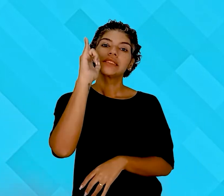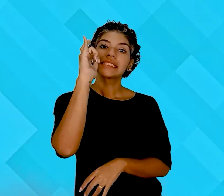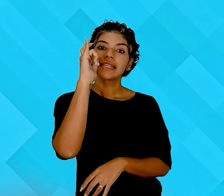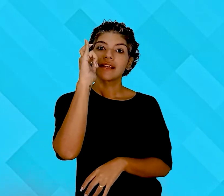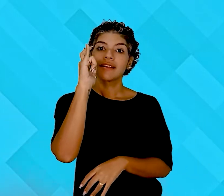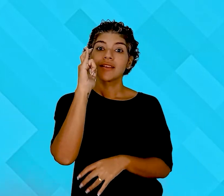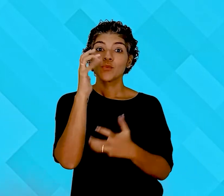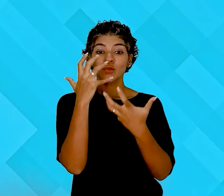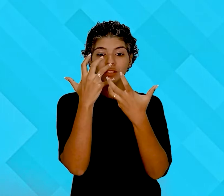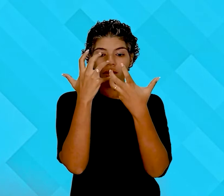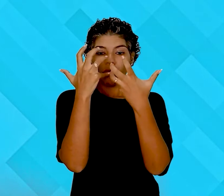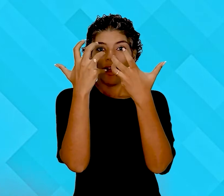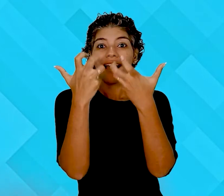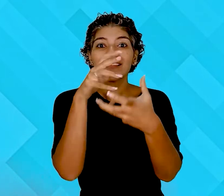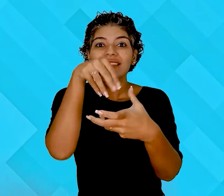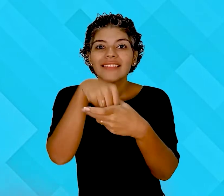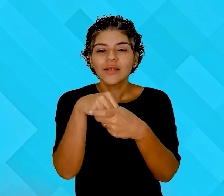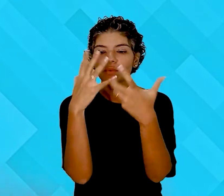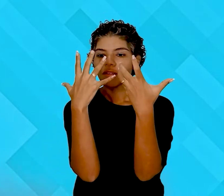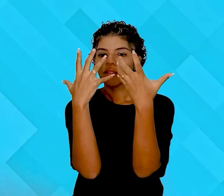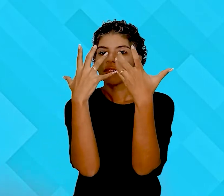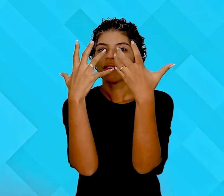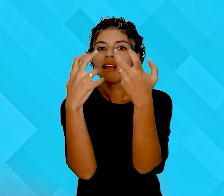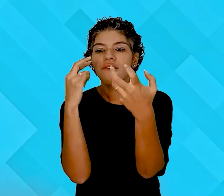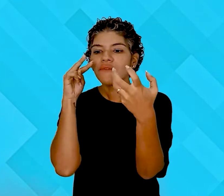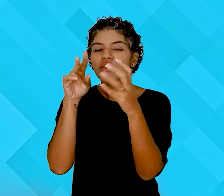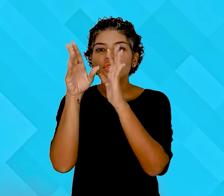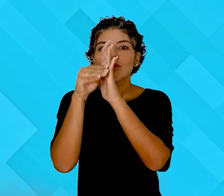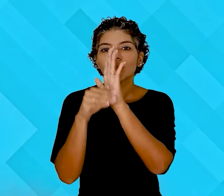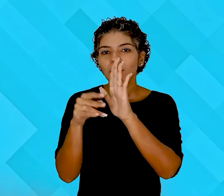que foram feitos para o Instagram, publicidades, principalmente